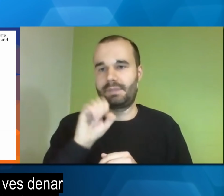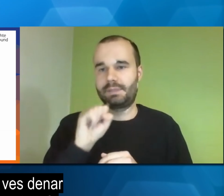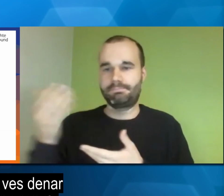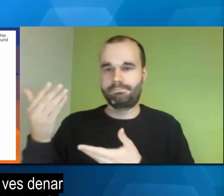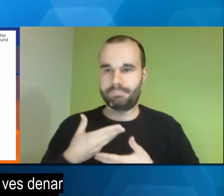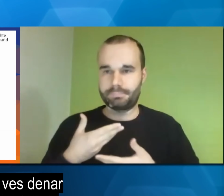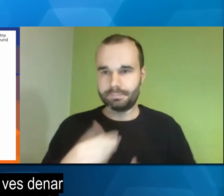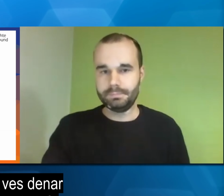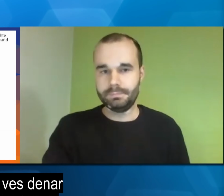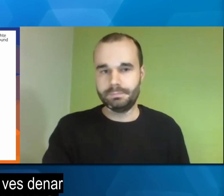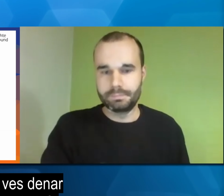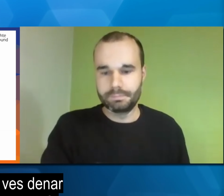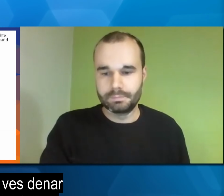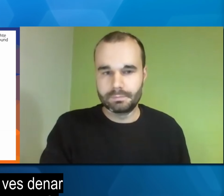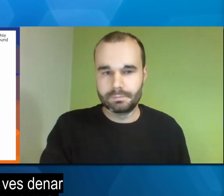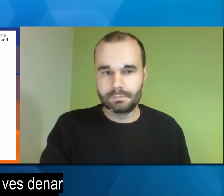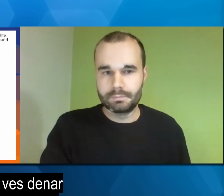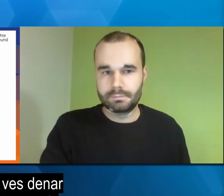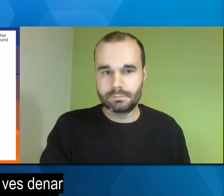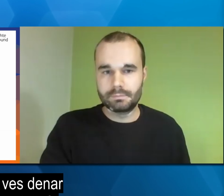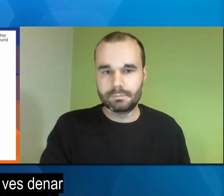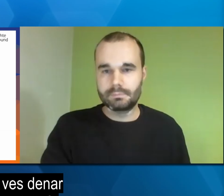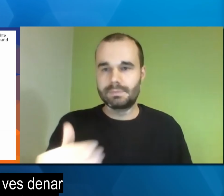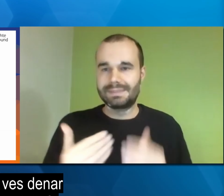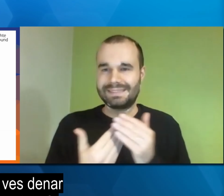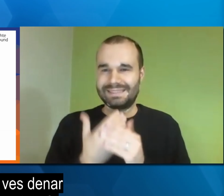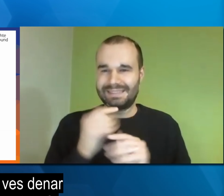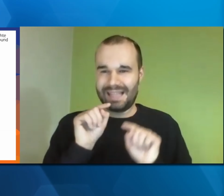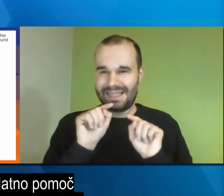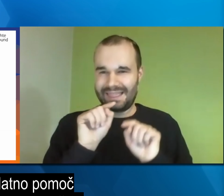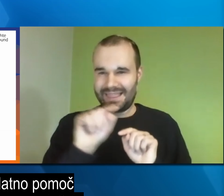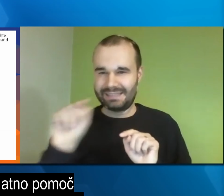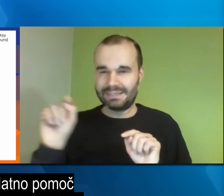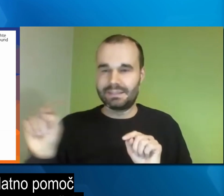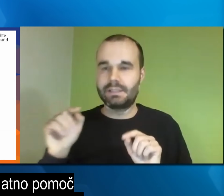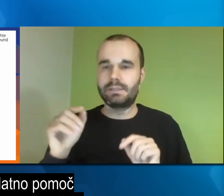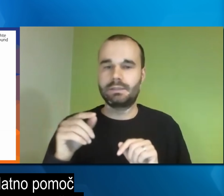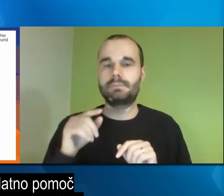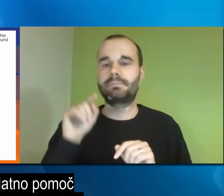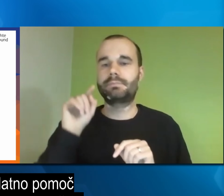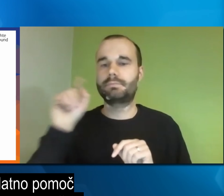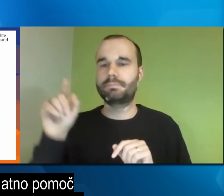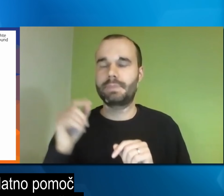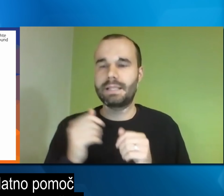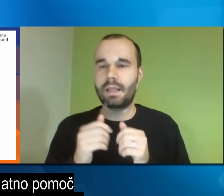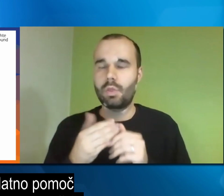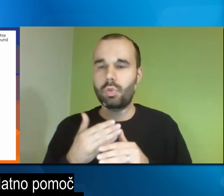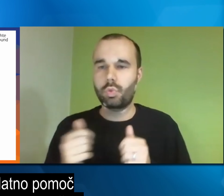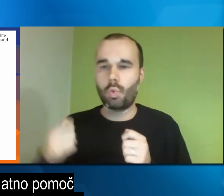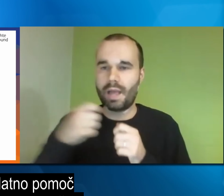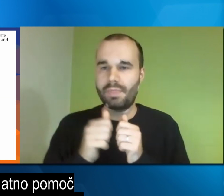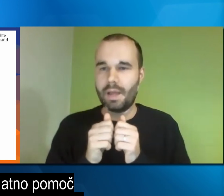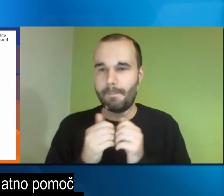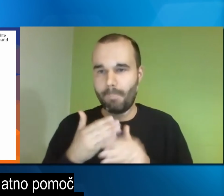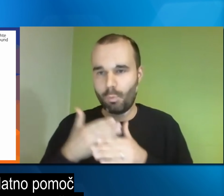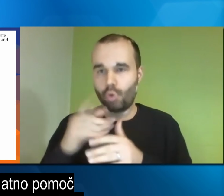in ves ta denar potem od Centra za socialno delo dobi HFS. Za tisto dodatno pomoč